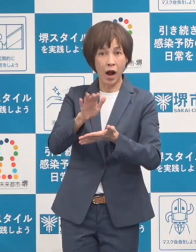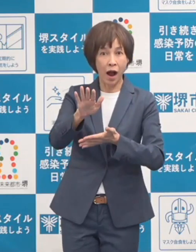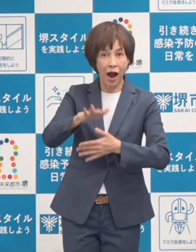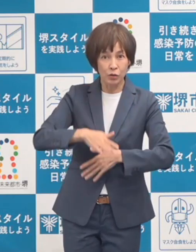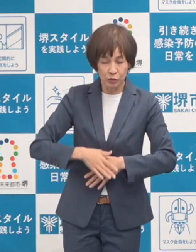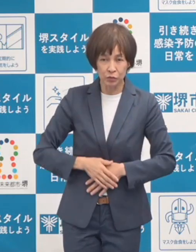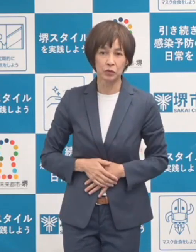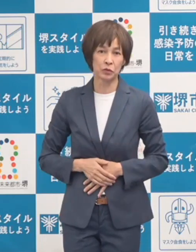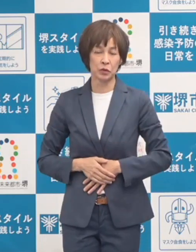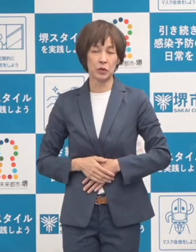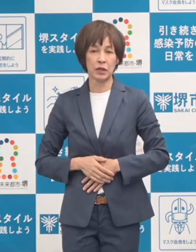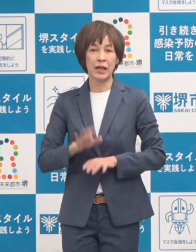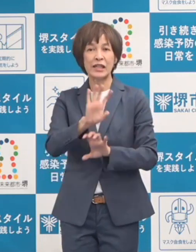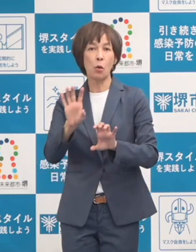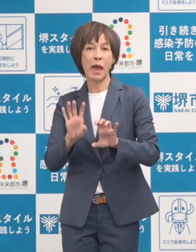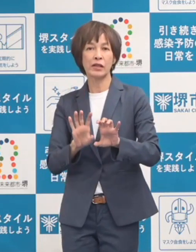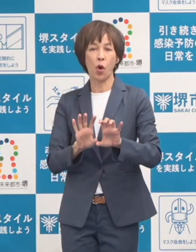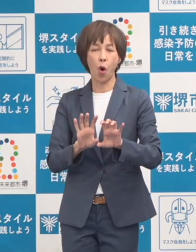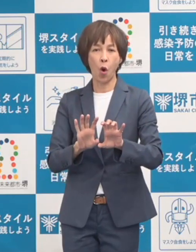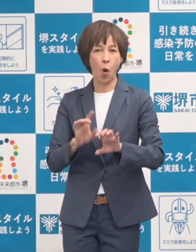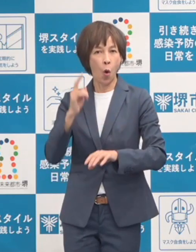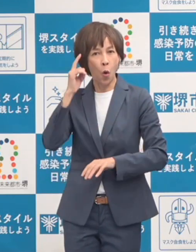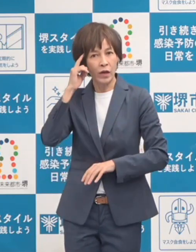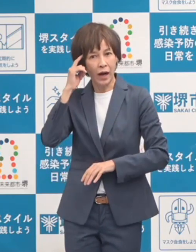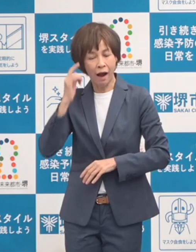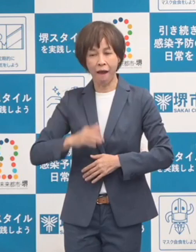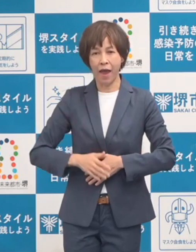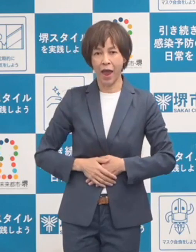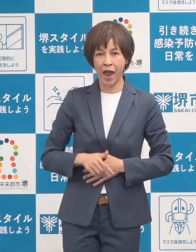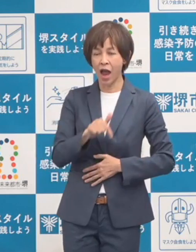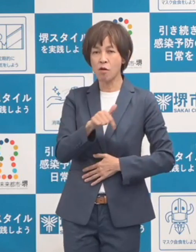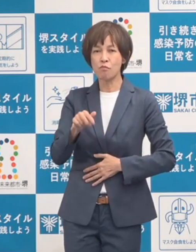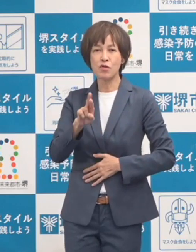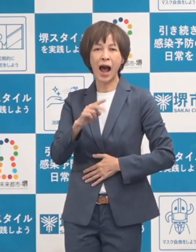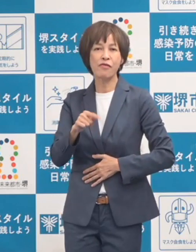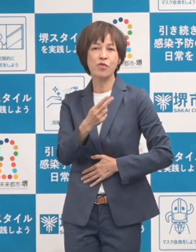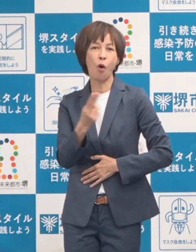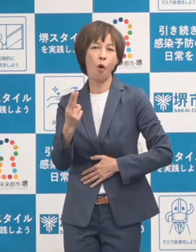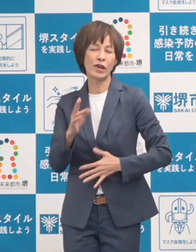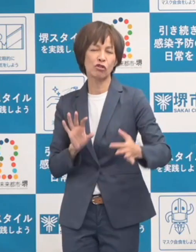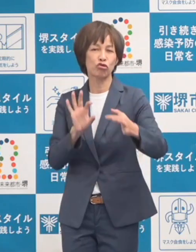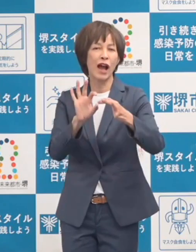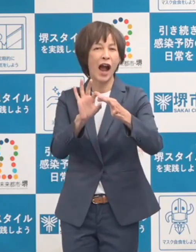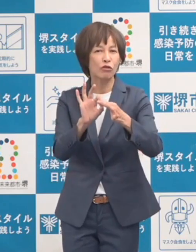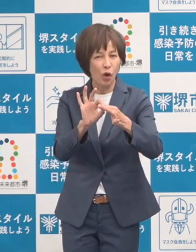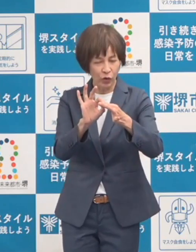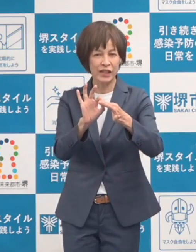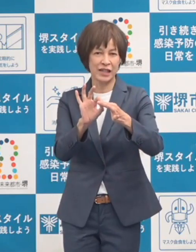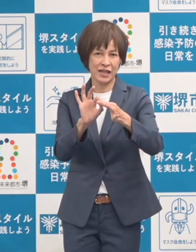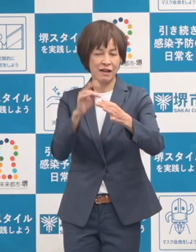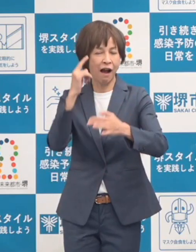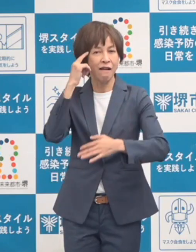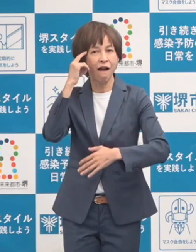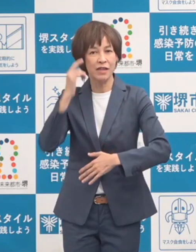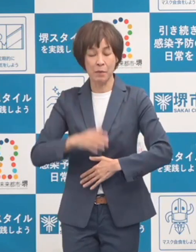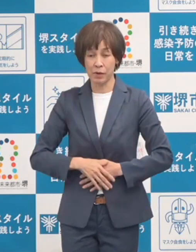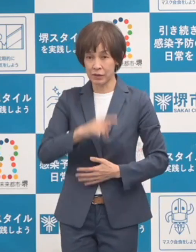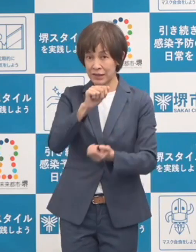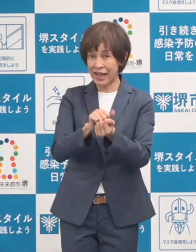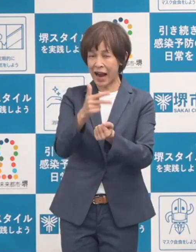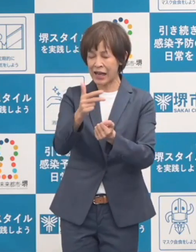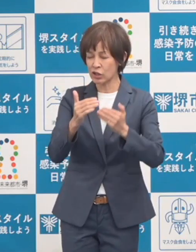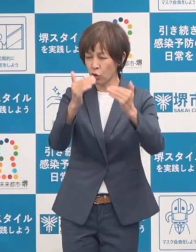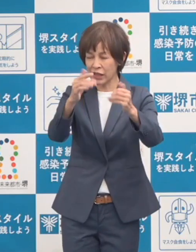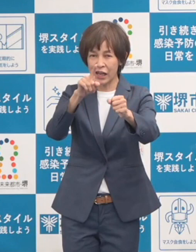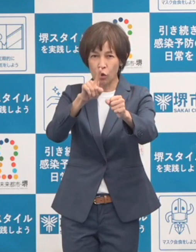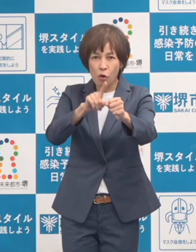イノベーションを生み出していただいて、堺のブランド発信にもつながると考えておりますので、堺の成長の